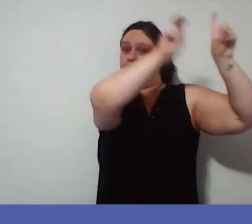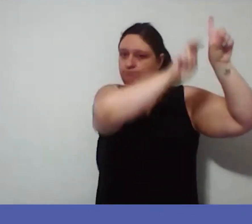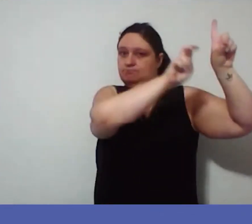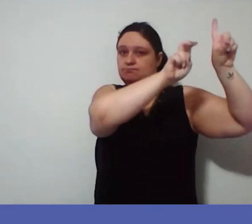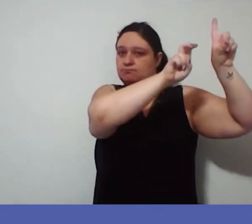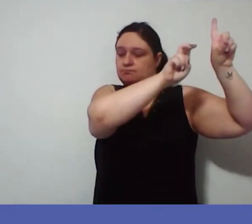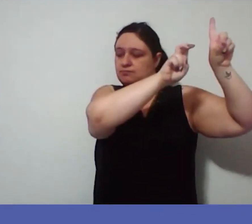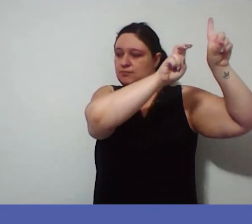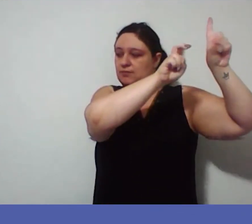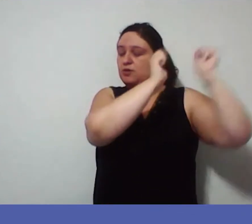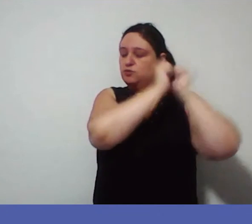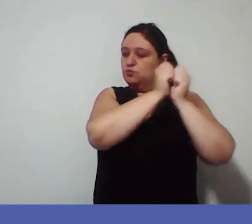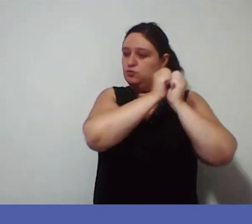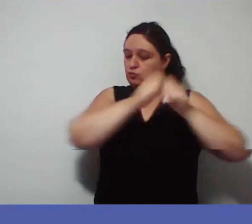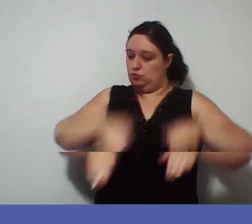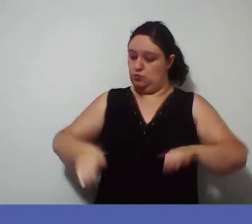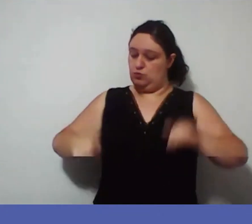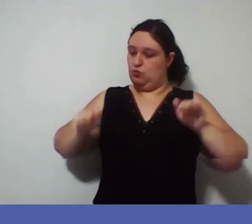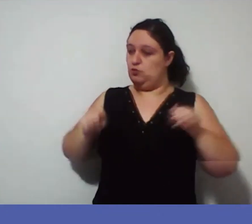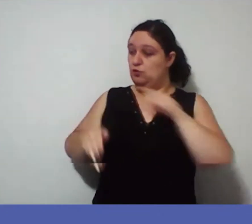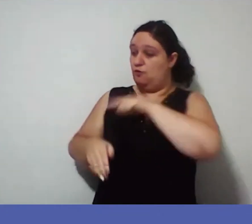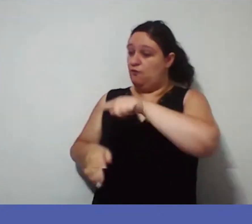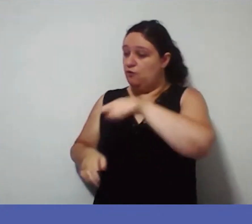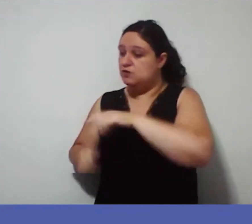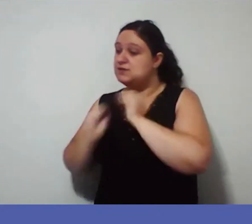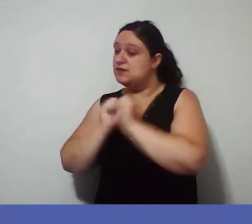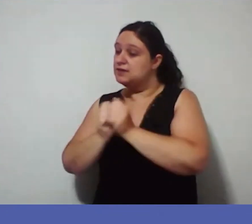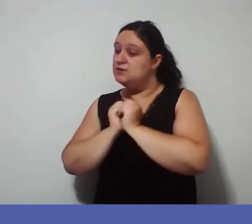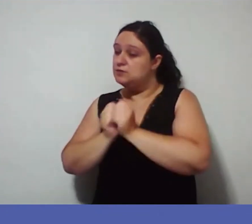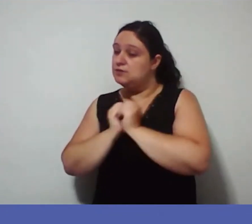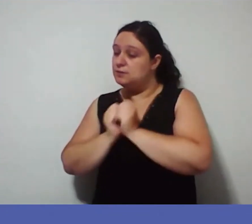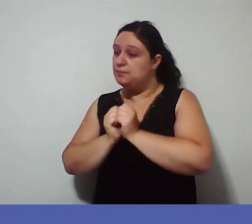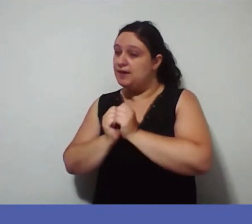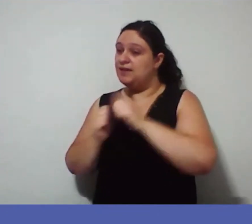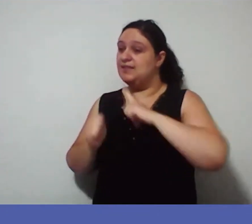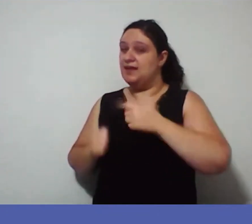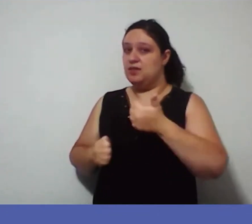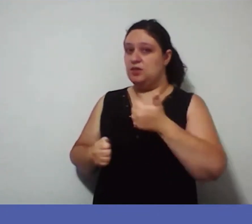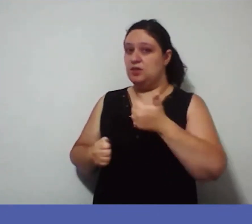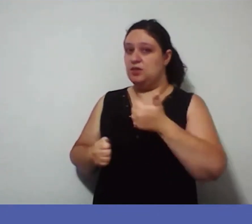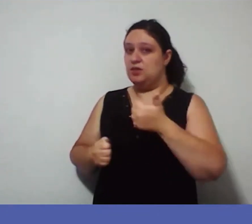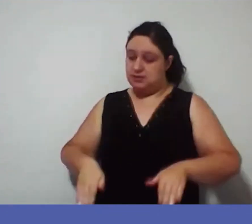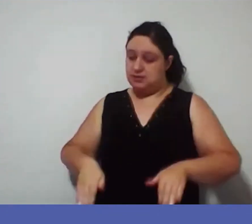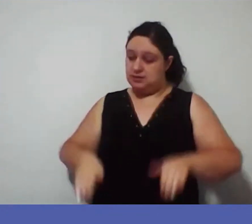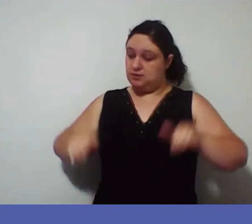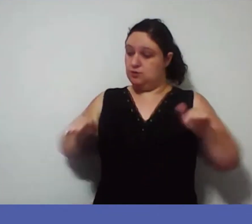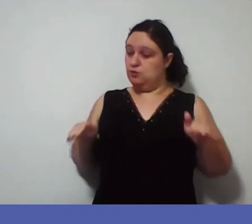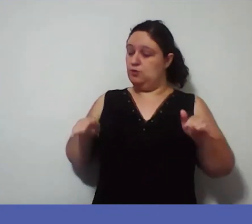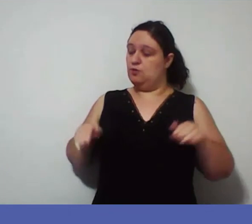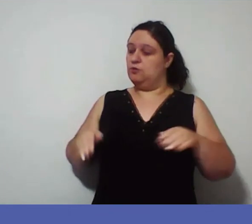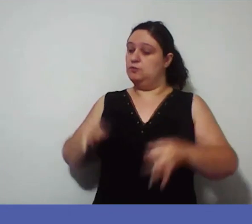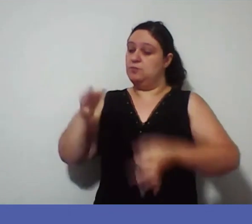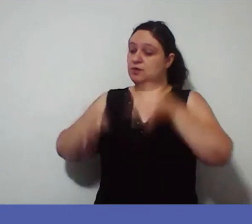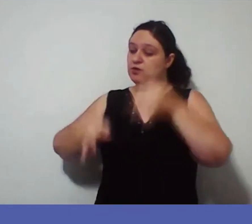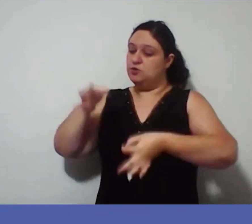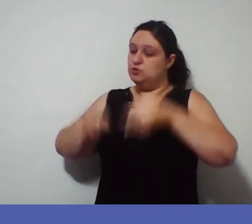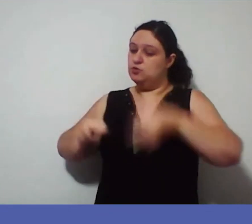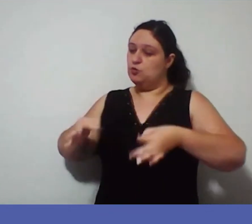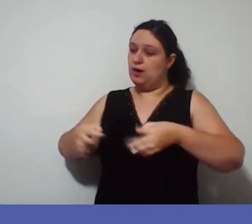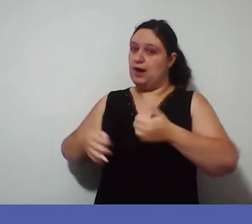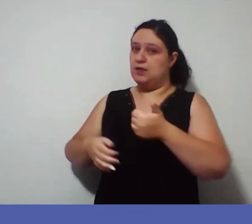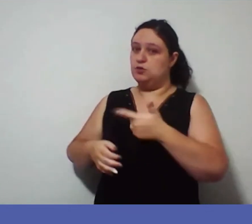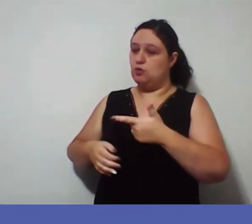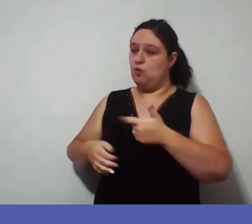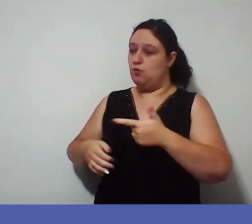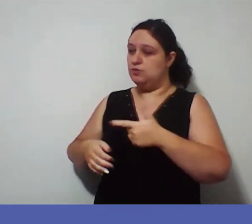também vos assentareis em 12 tronos para julgar as 12 tribos de Israel. E todo aquele